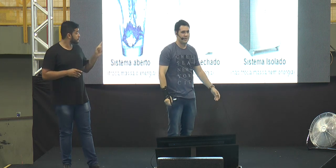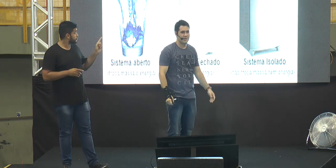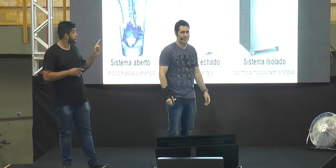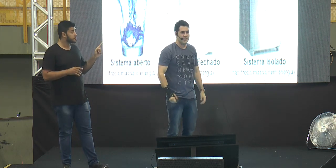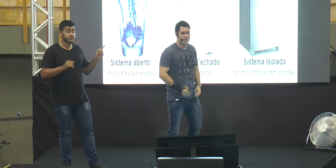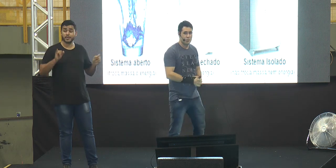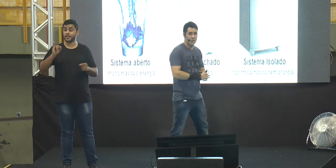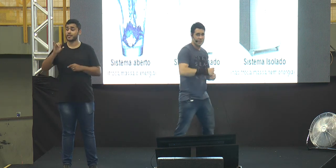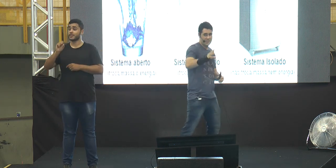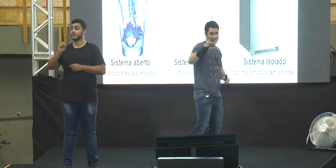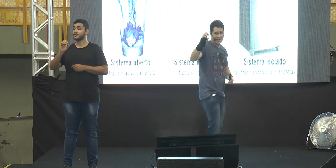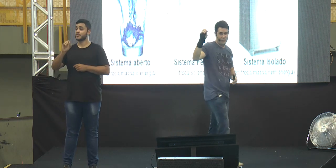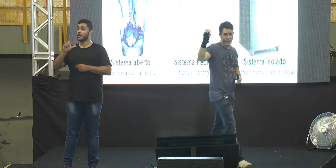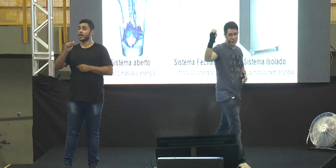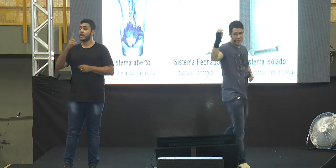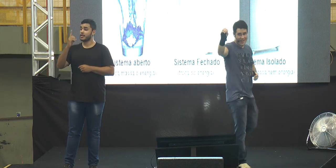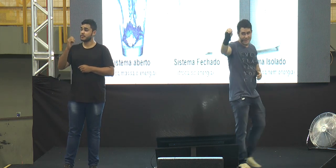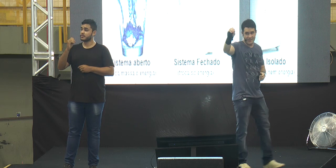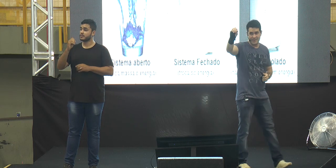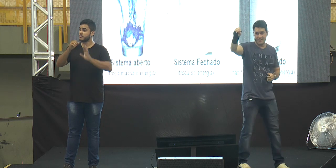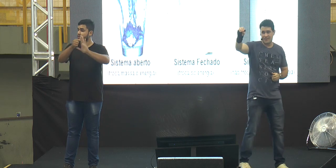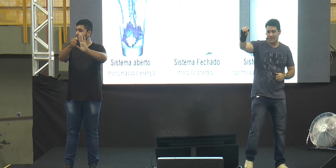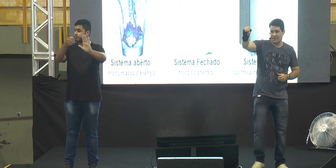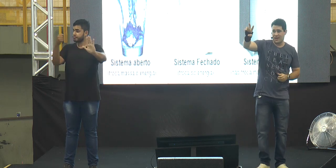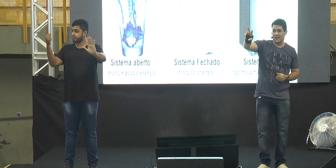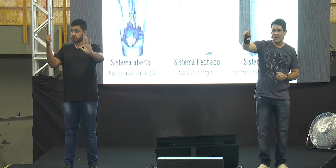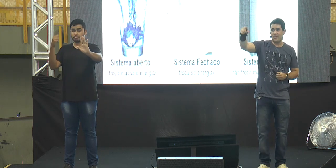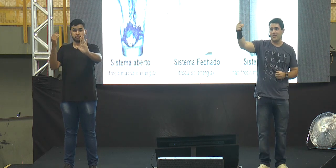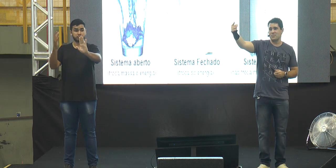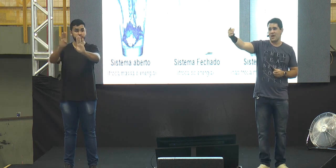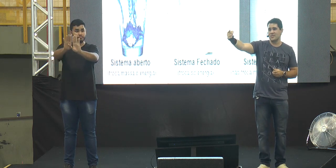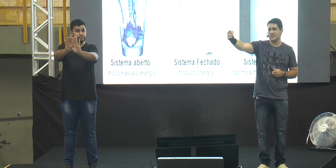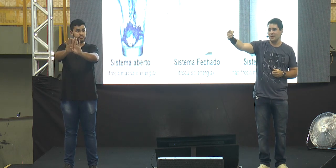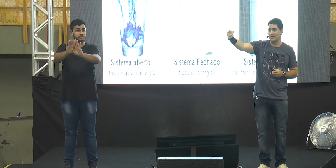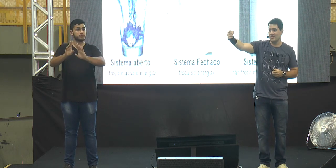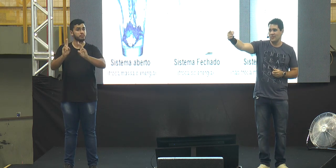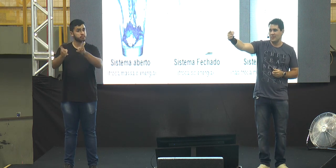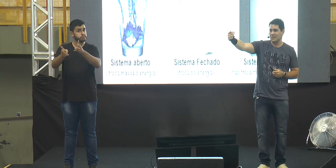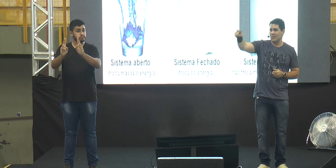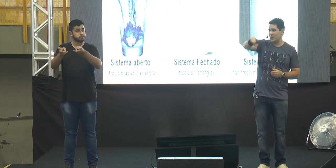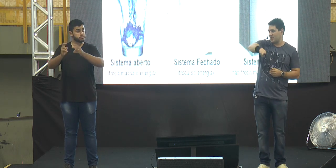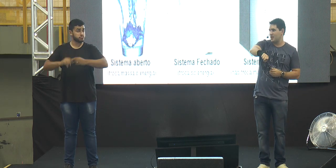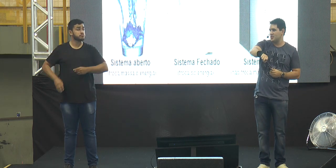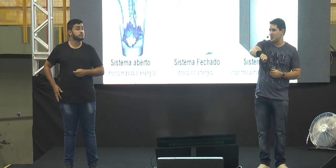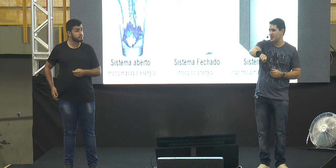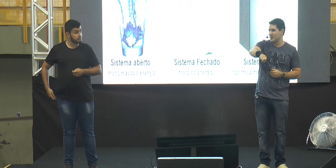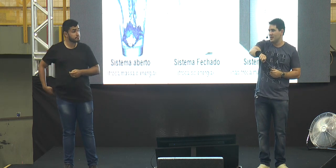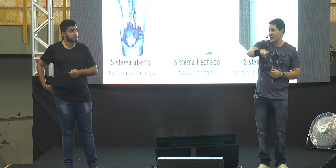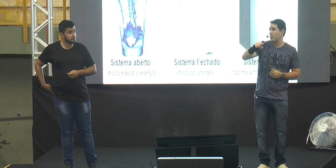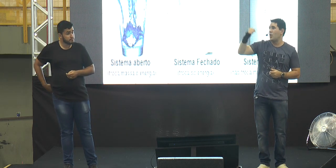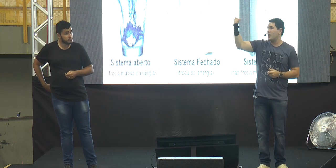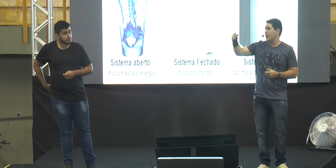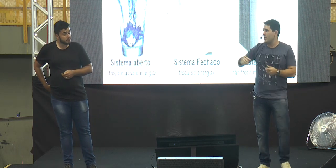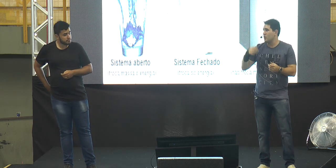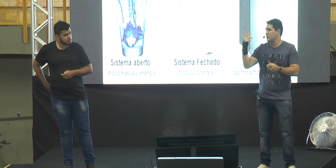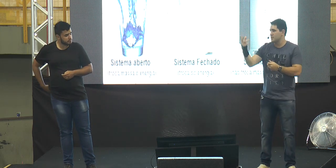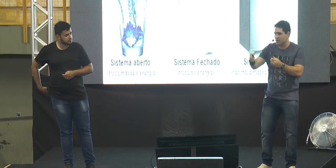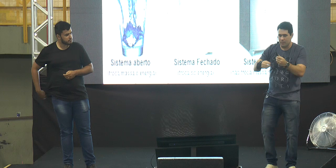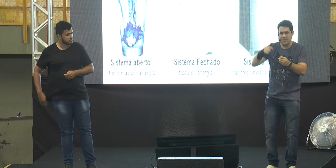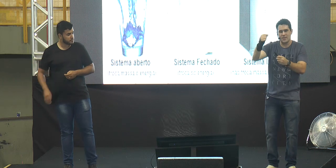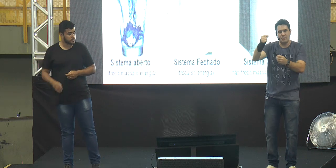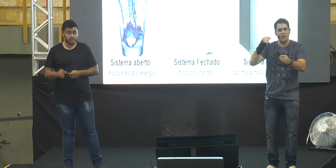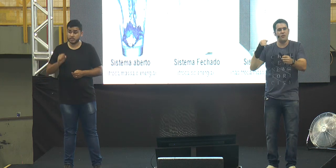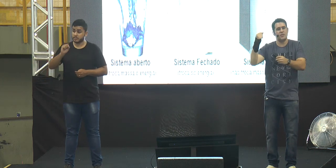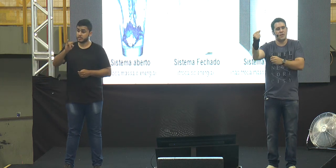geladeira. Se tu deixar a geladeira fechada, ela nem perde massa, nem perde energia. Porém, quando